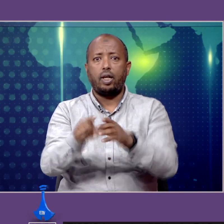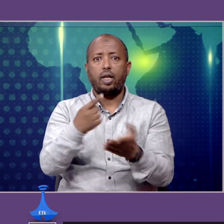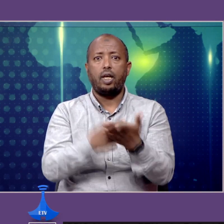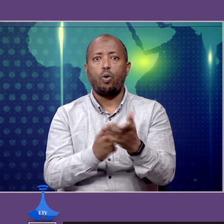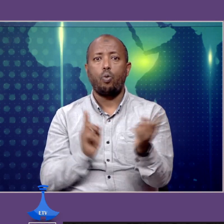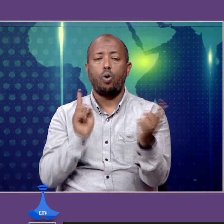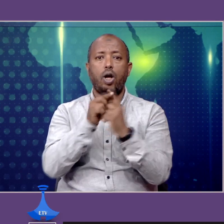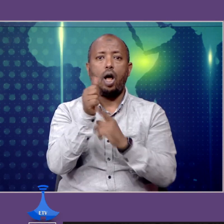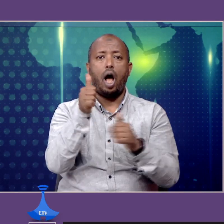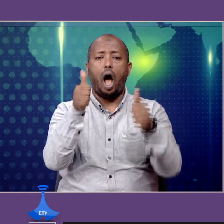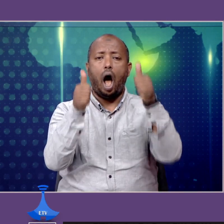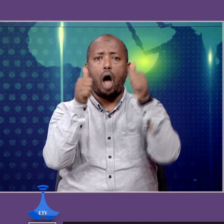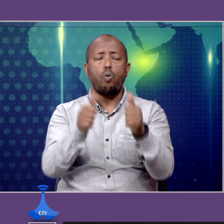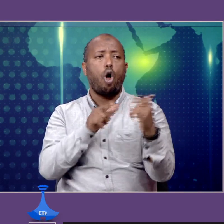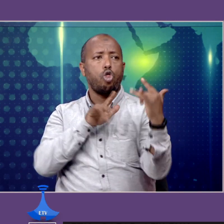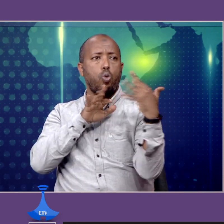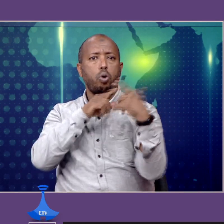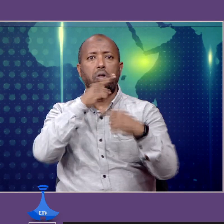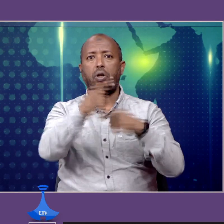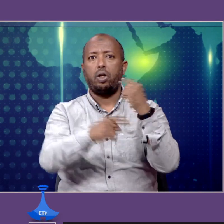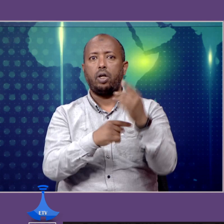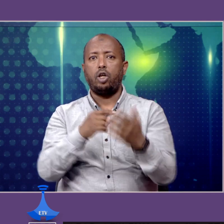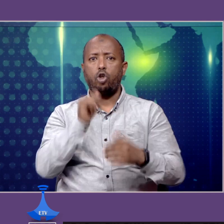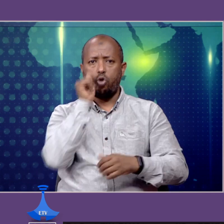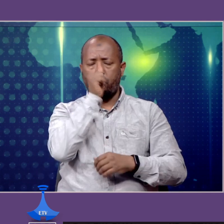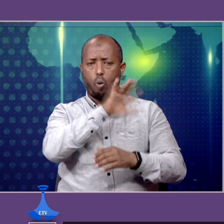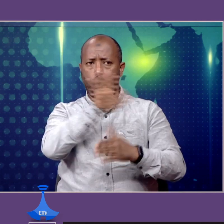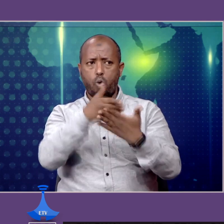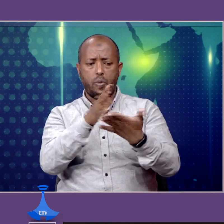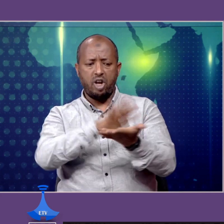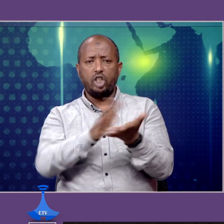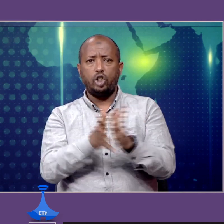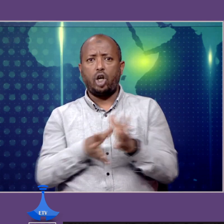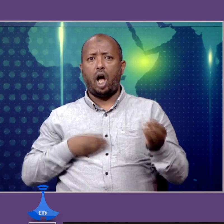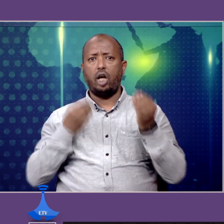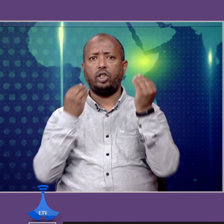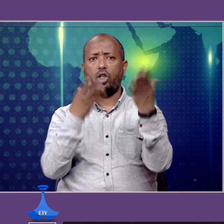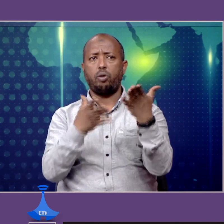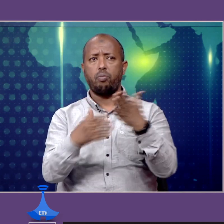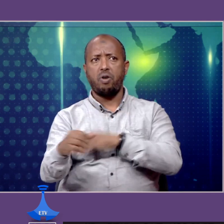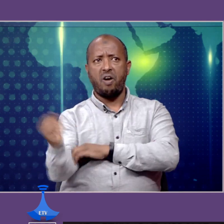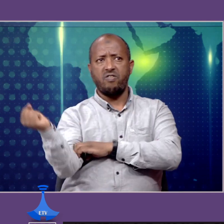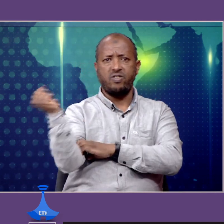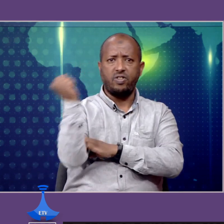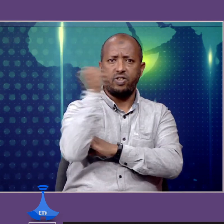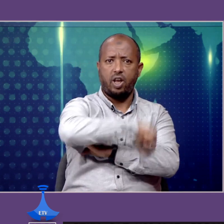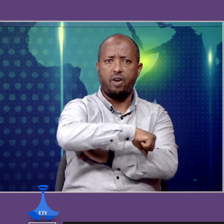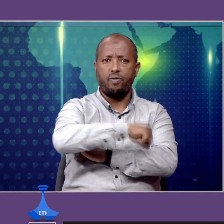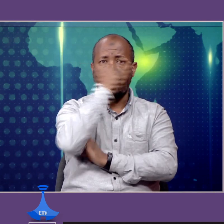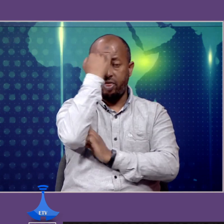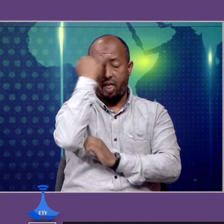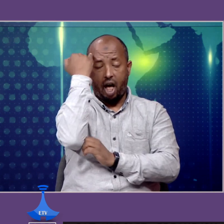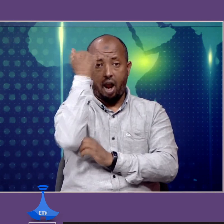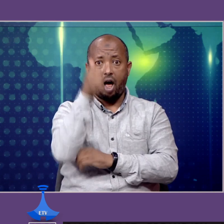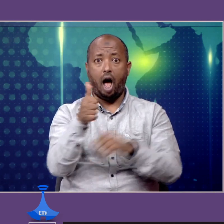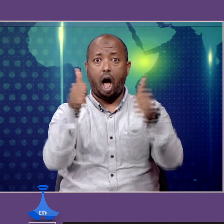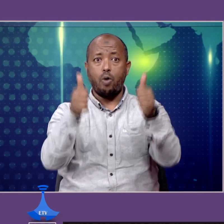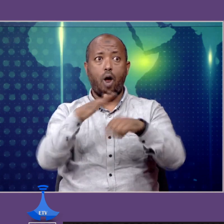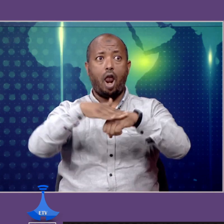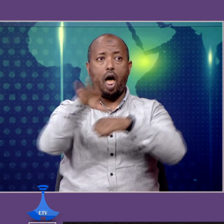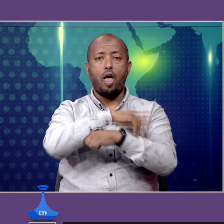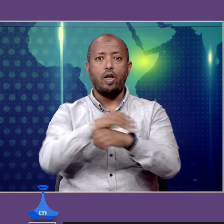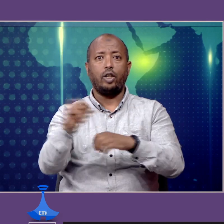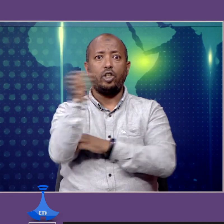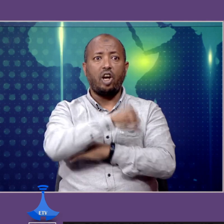አድዋ ጦርነት አመራ እጅ ያልሰጡት ኢትዮጵያውያንም ድሉን ተቀዳጁ የጣሊያን አድዋ ላይ መሸነፍ